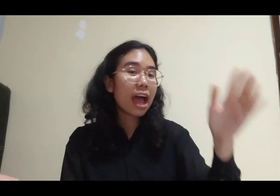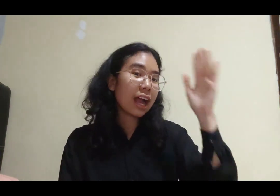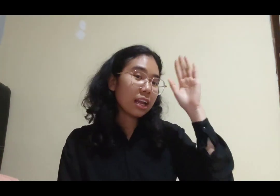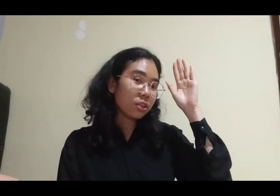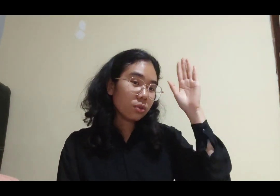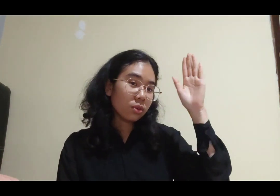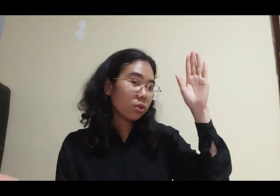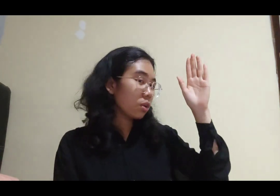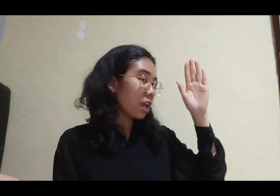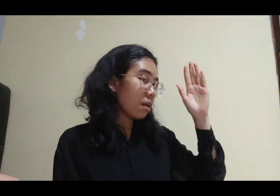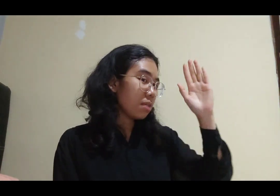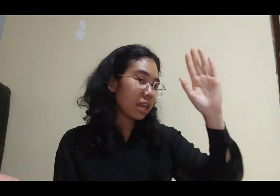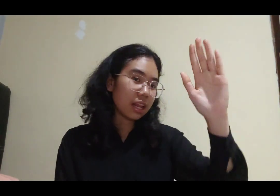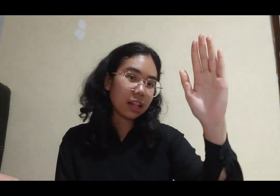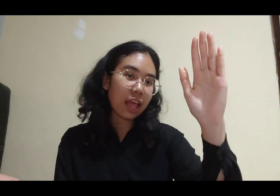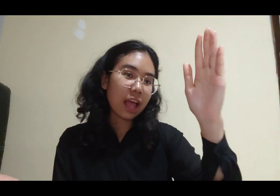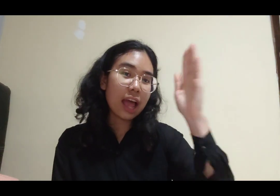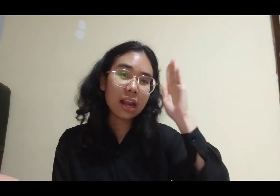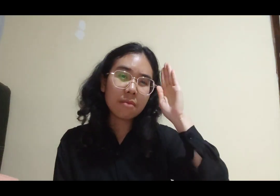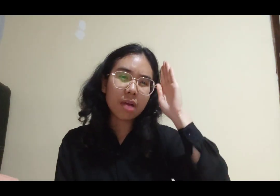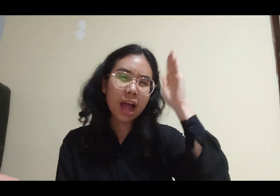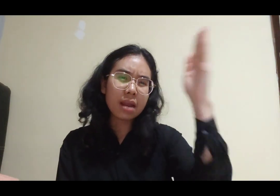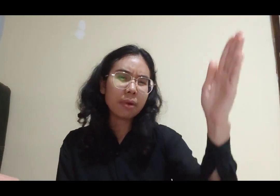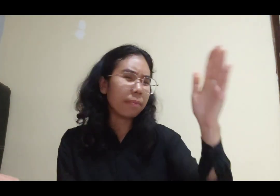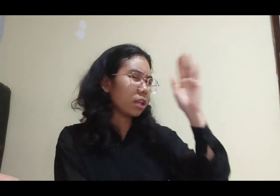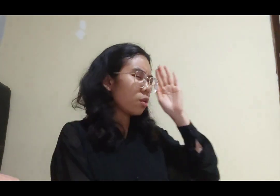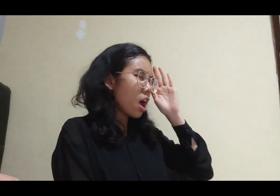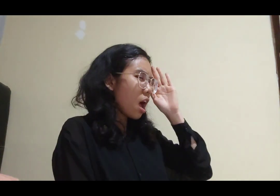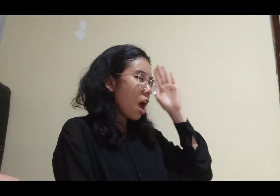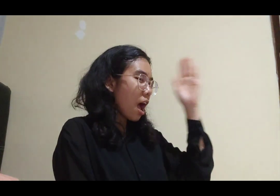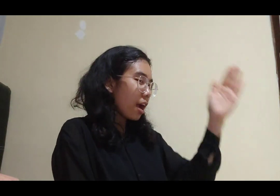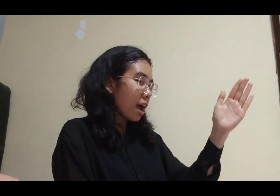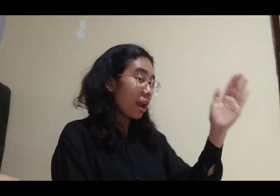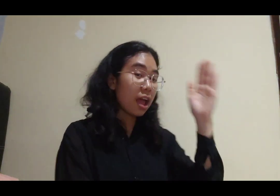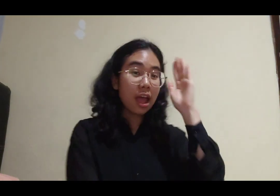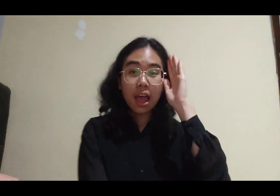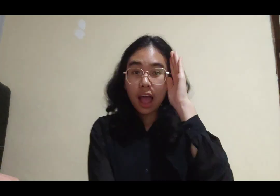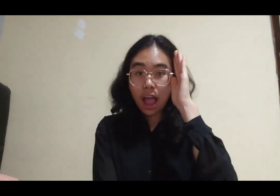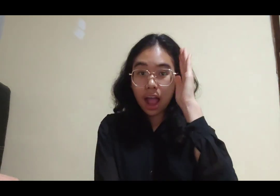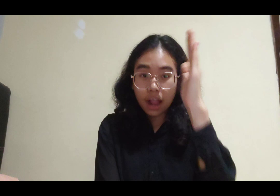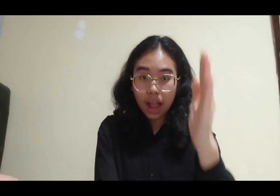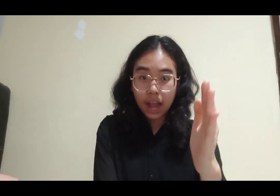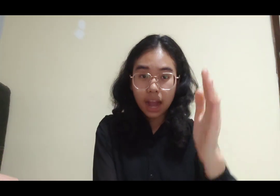akan itu kayak bikin tangan menghadap ke depan. Akan.